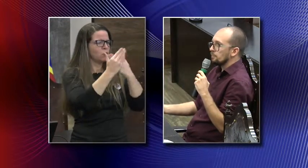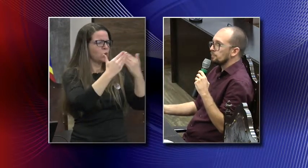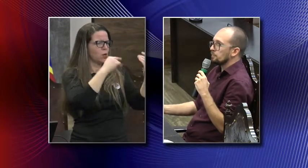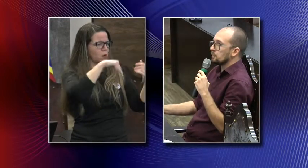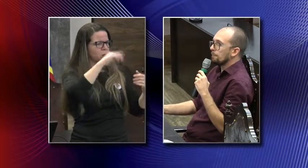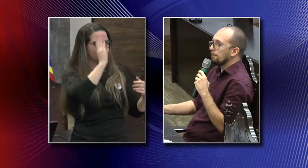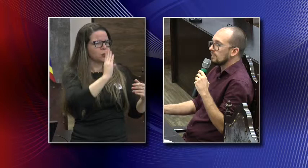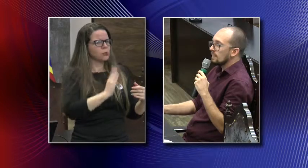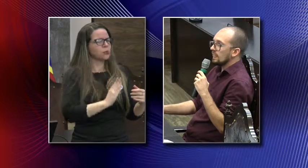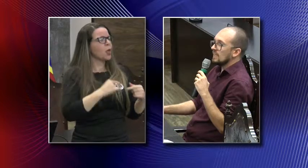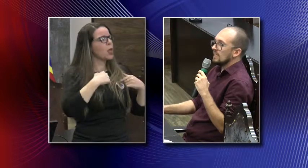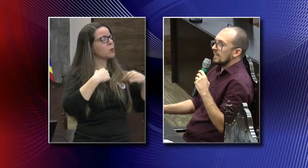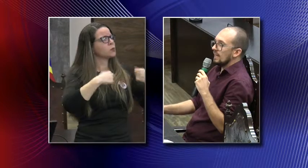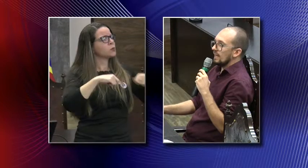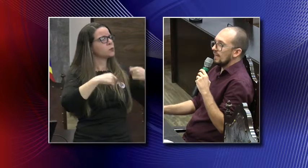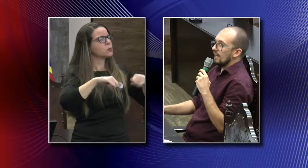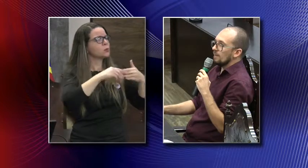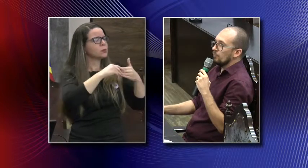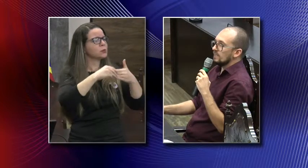vocês.